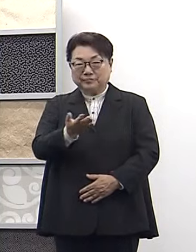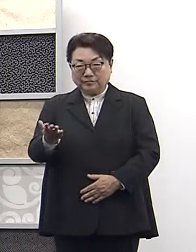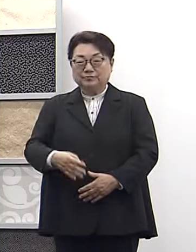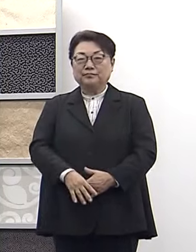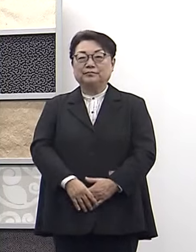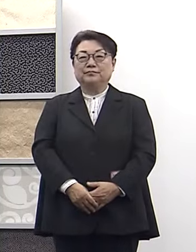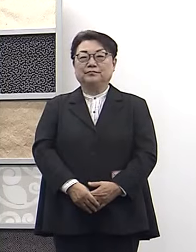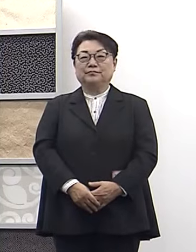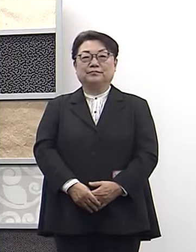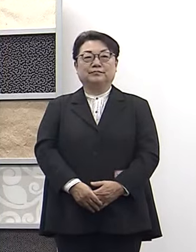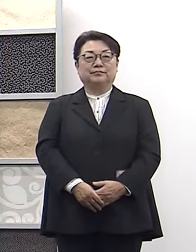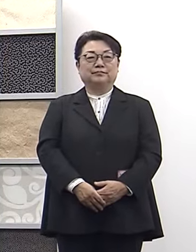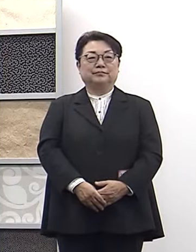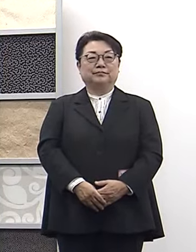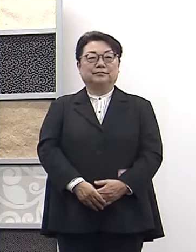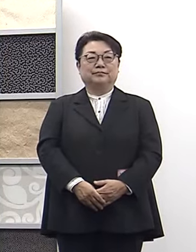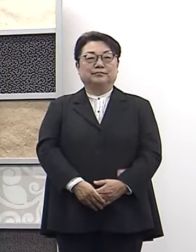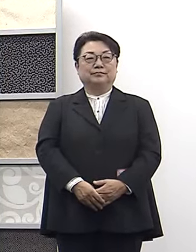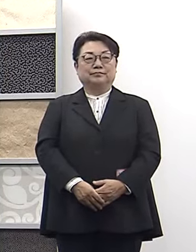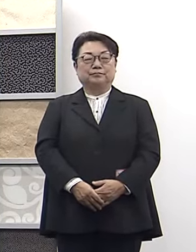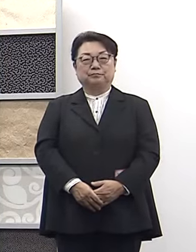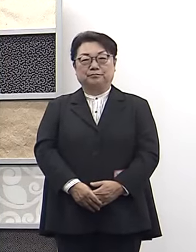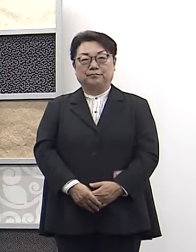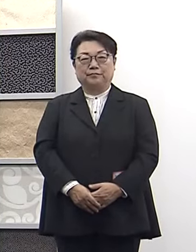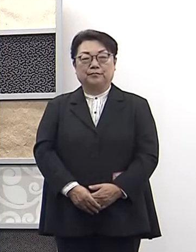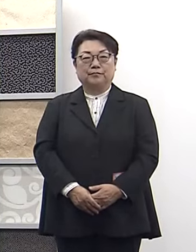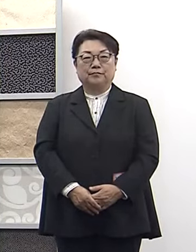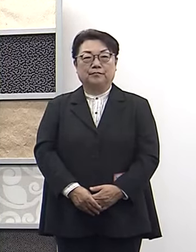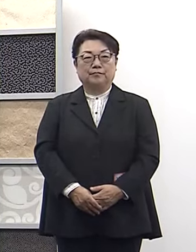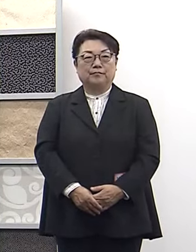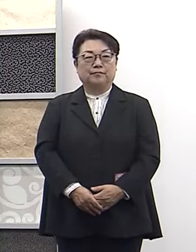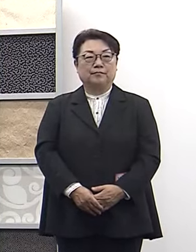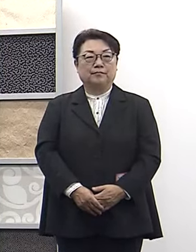他にいかがでしょうか。 YBS さん。